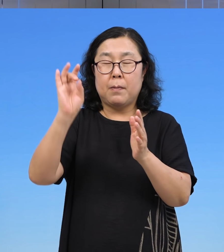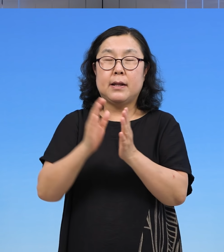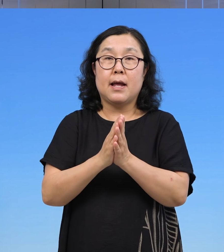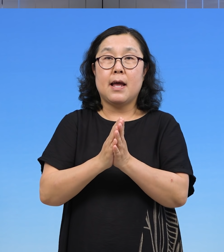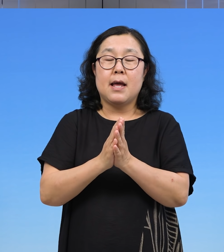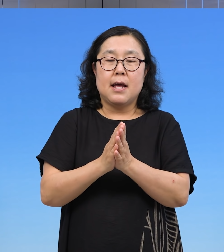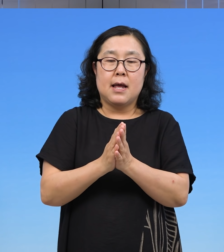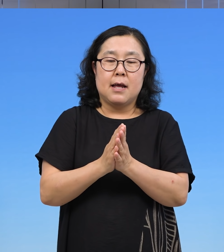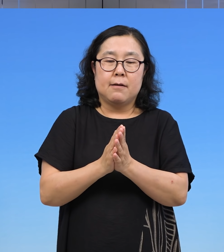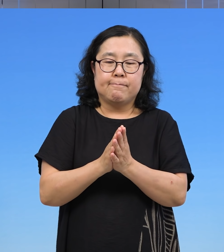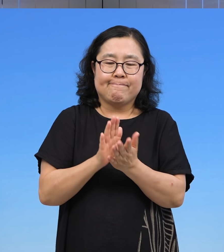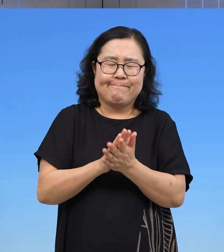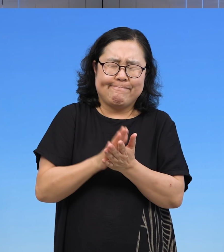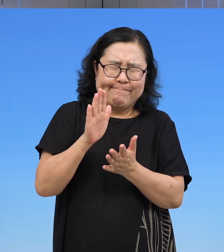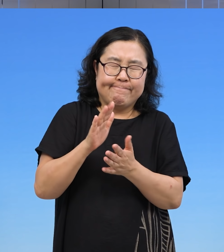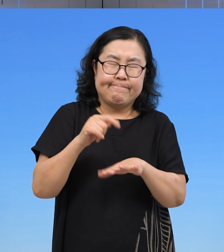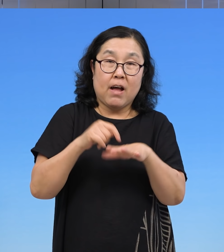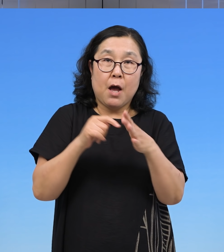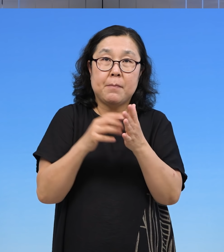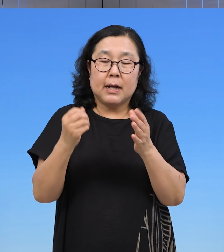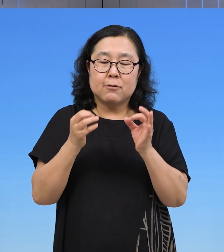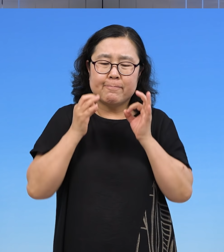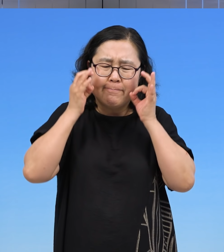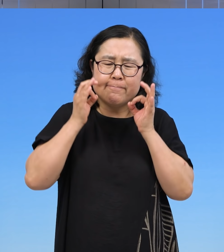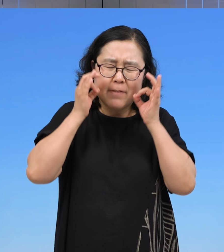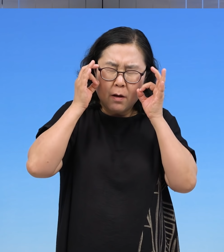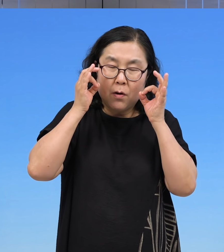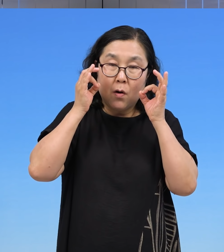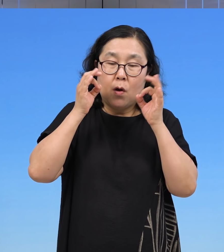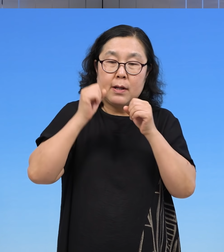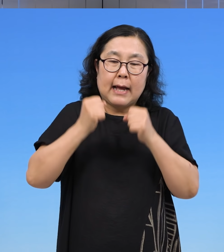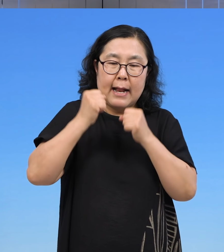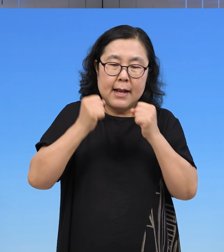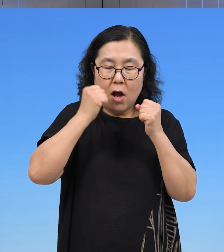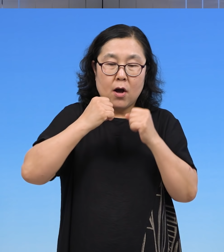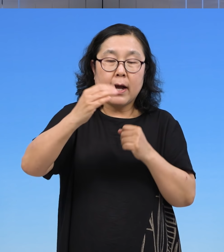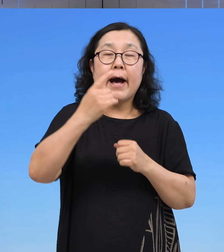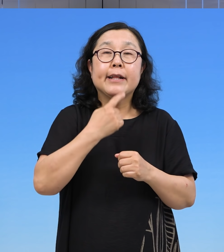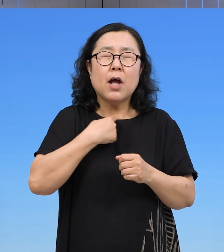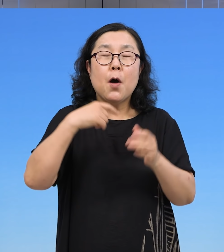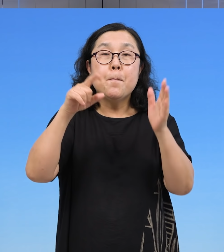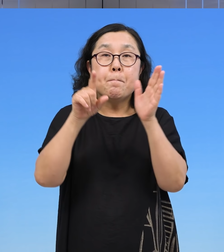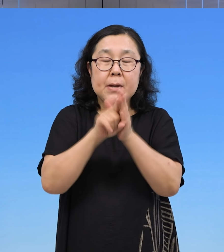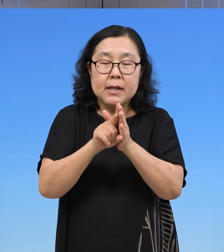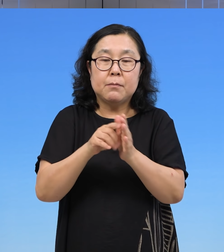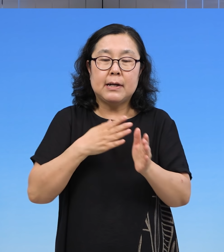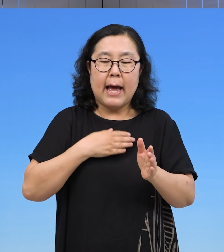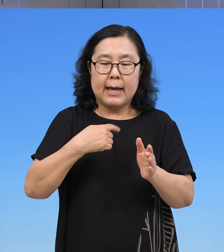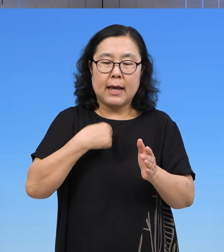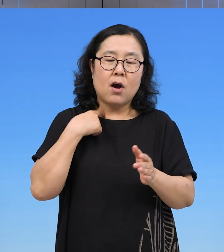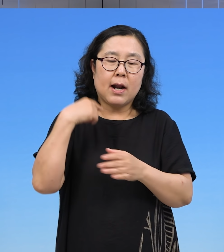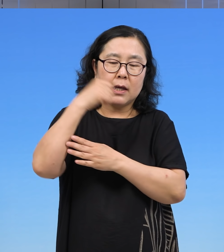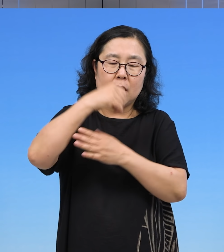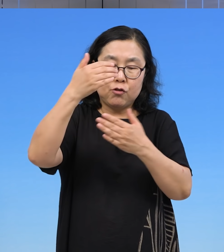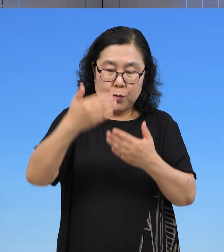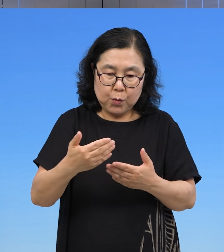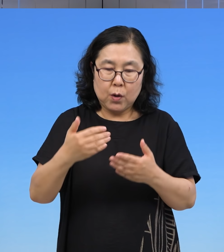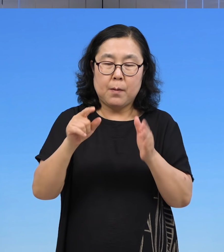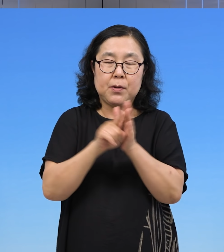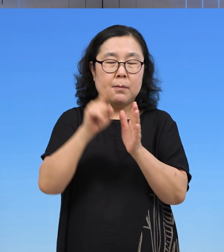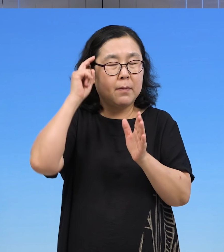열정을 가지고 야성을 가지고 달려가던 그 믿음을 회복해 주시기를 원합니다 이런 마음의 사모함이 제게도 있는